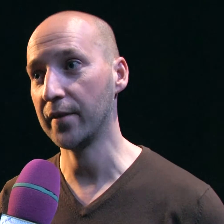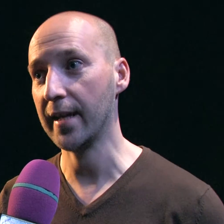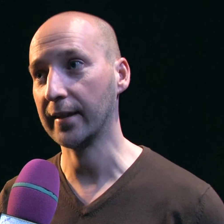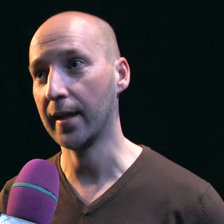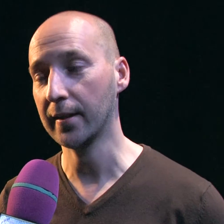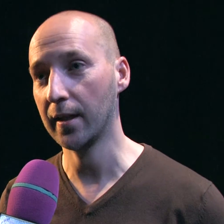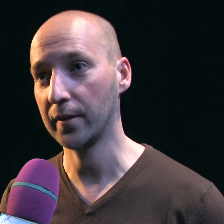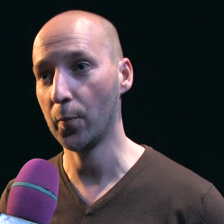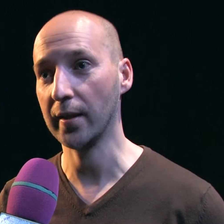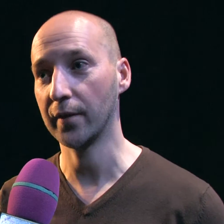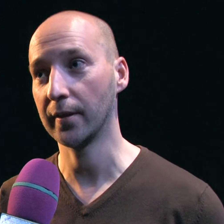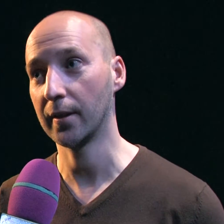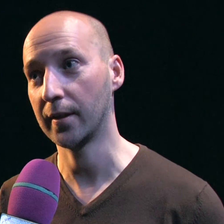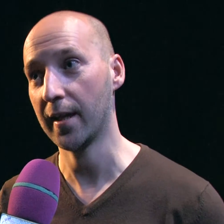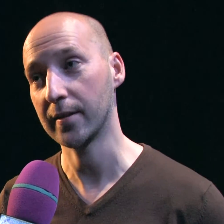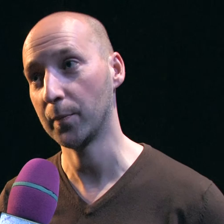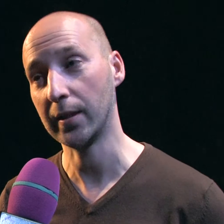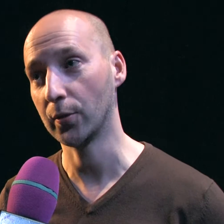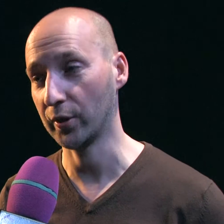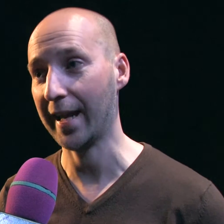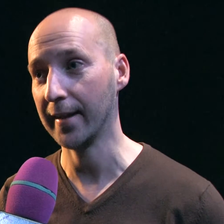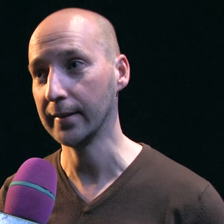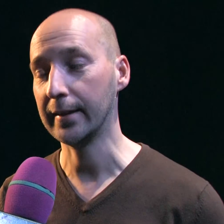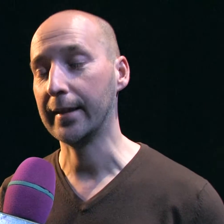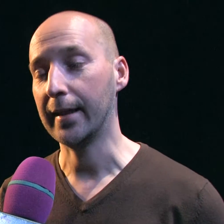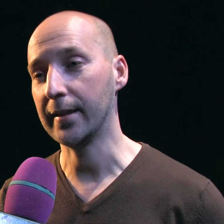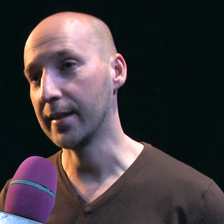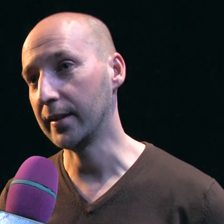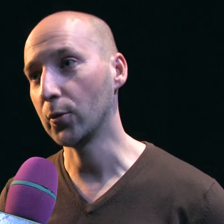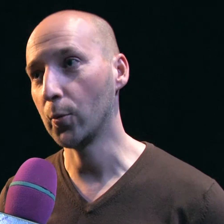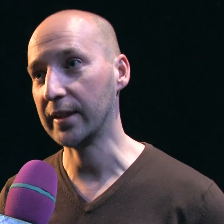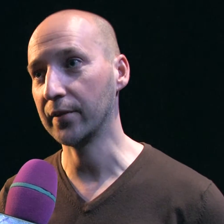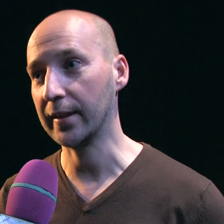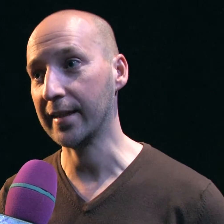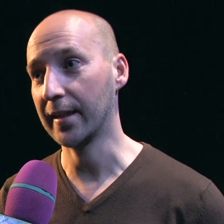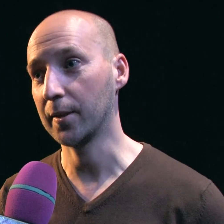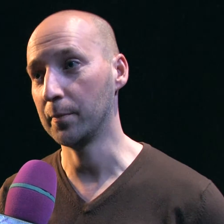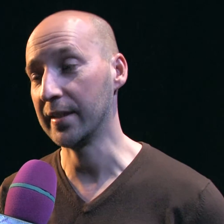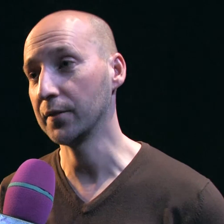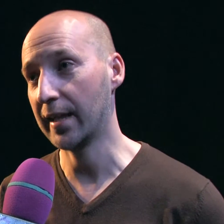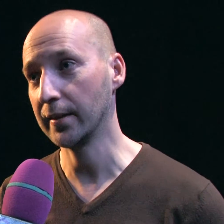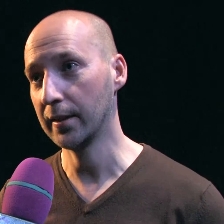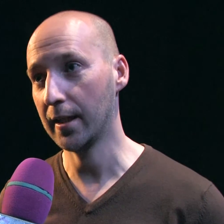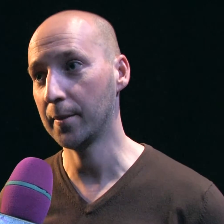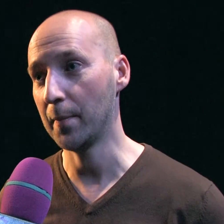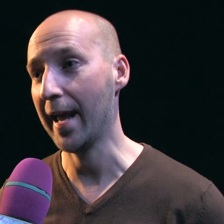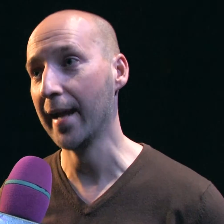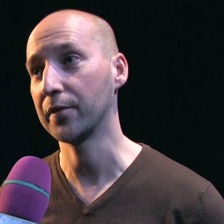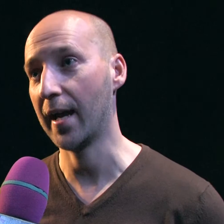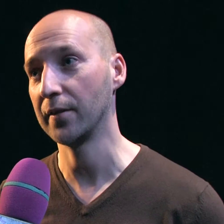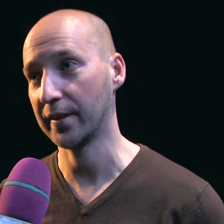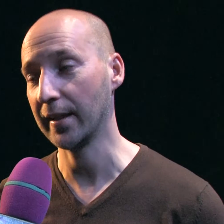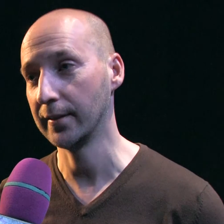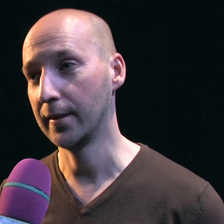man 95 jaar, die heeft geweend van het eerste begin tot het einde. En is nadien ook komen zeggen van, ik zag mezelf staan en mijn